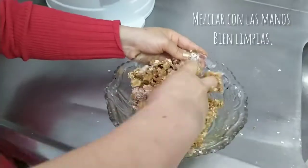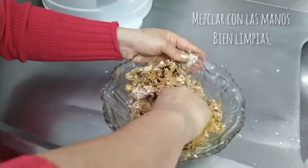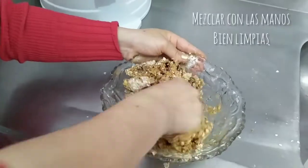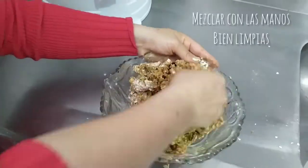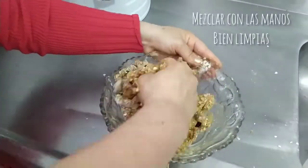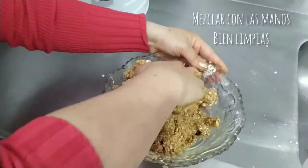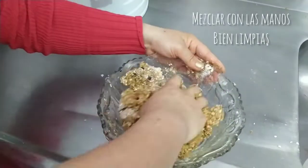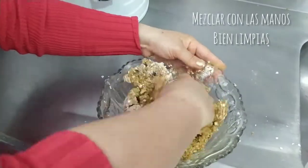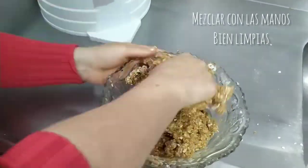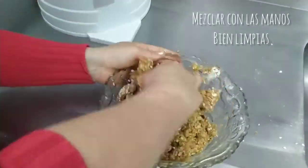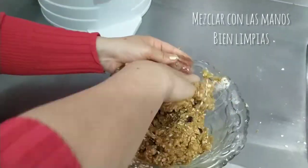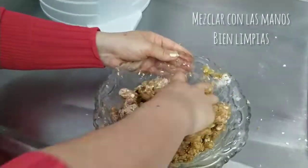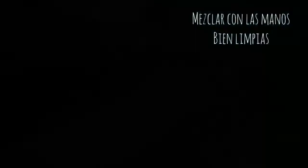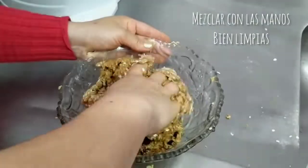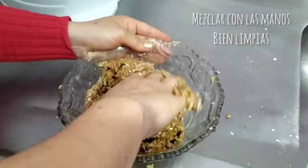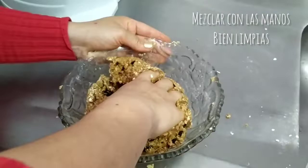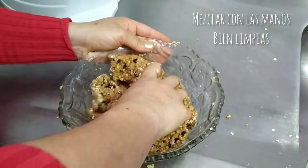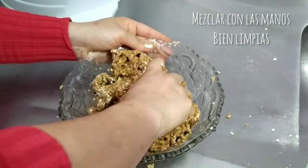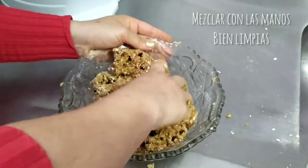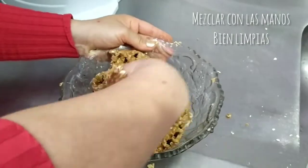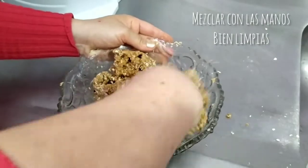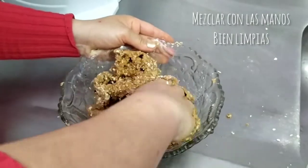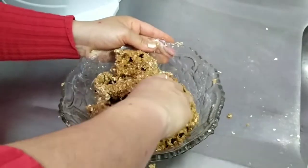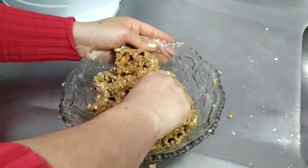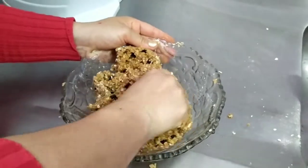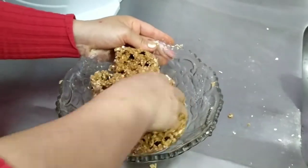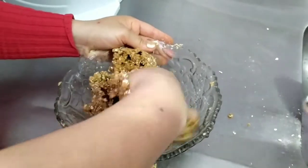Ah, me lo quiero comer ya.